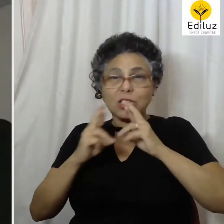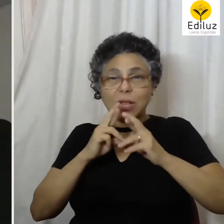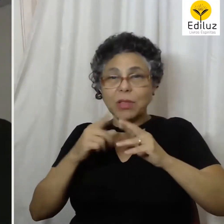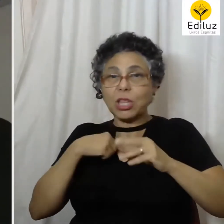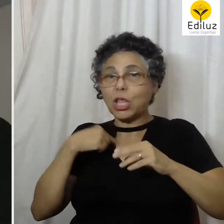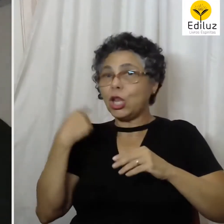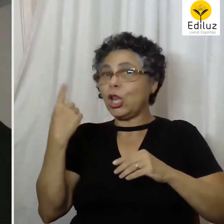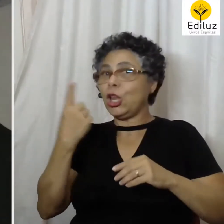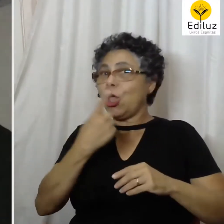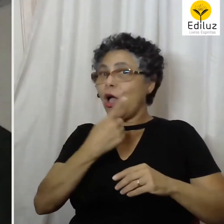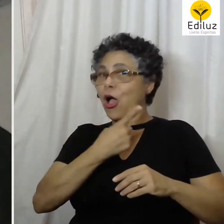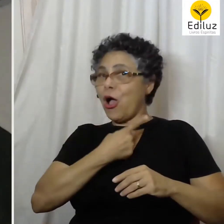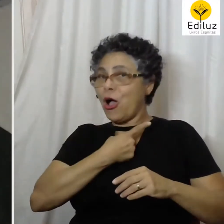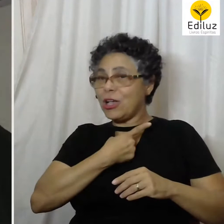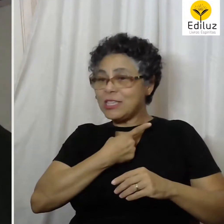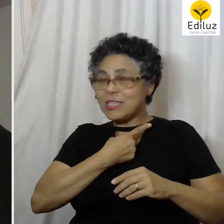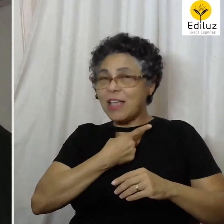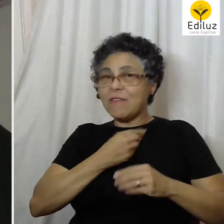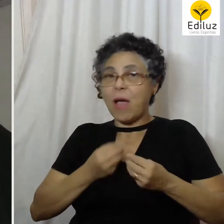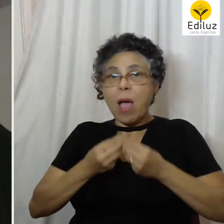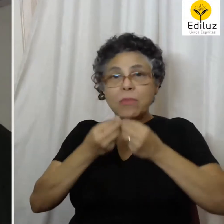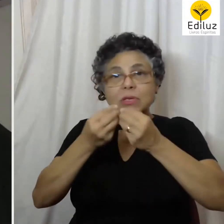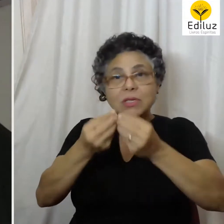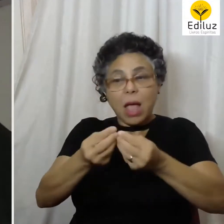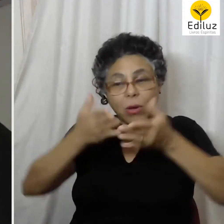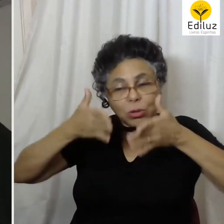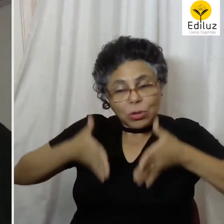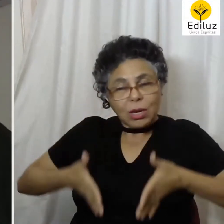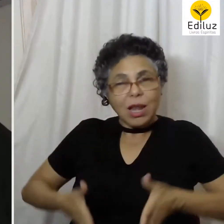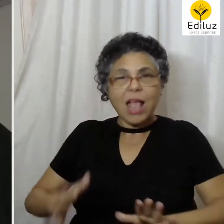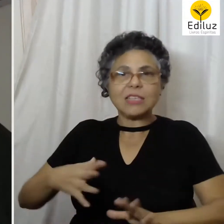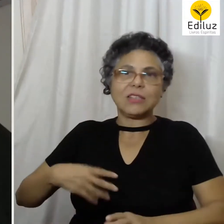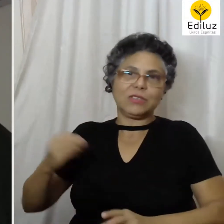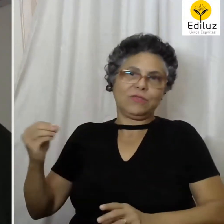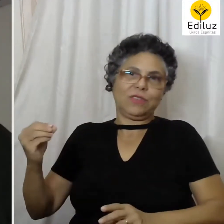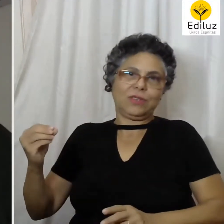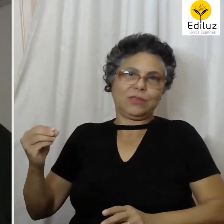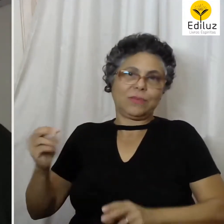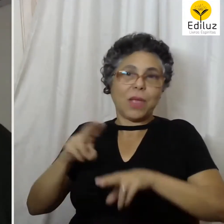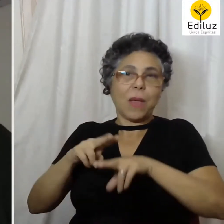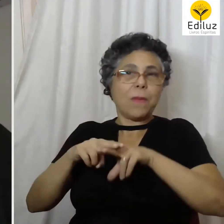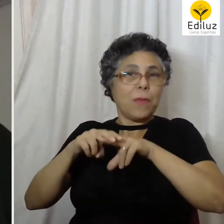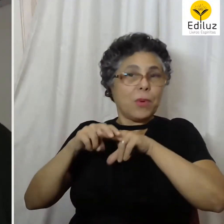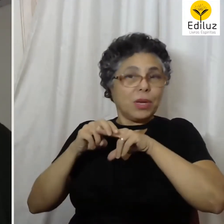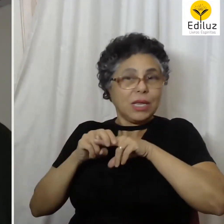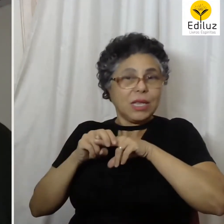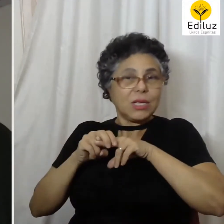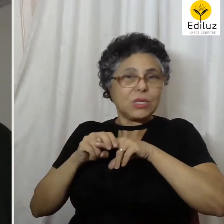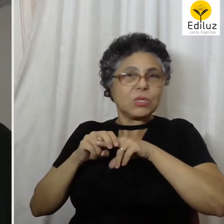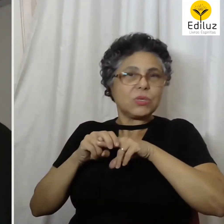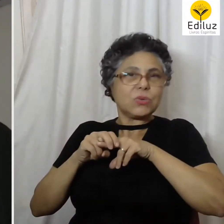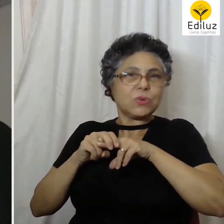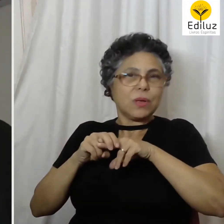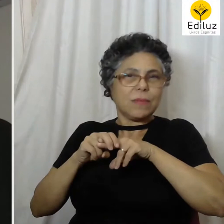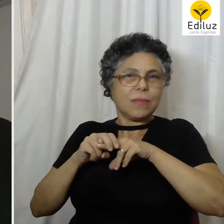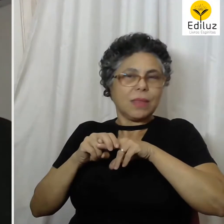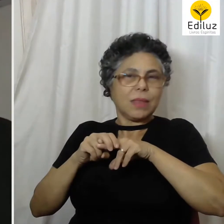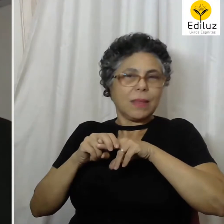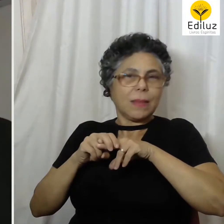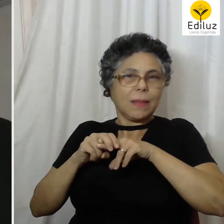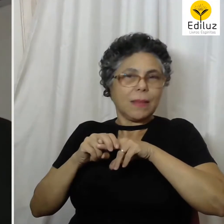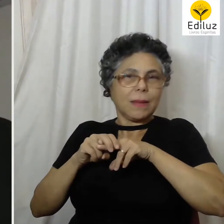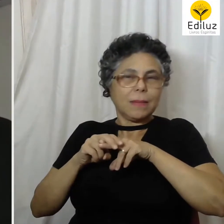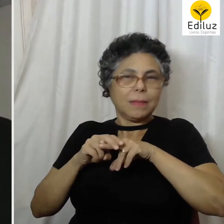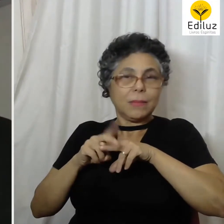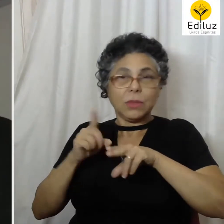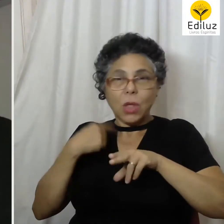estabelecer a partir do nascimento dos filhos, né? É para isso que verdadeiramente nós